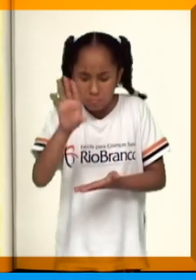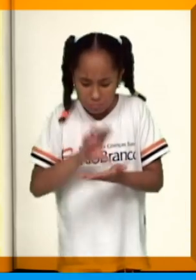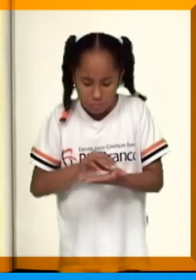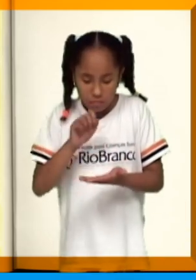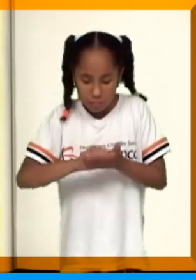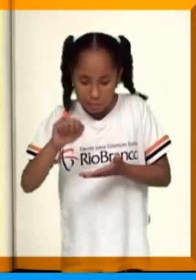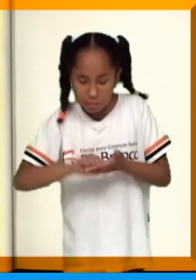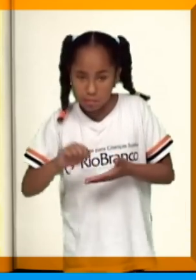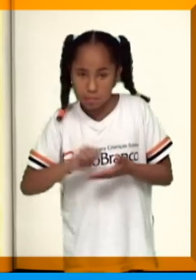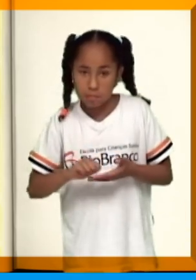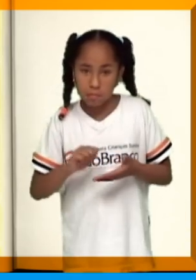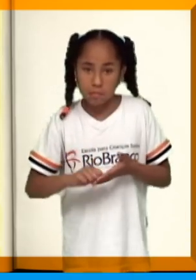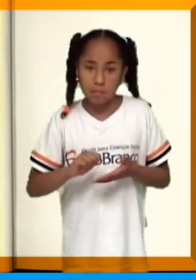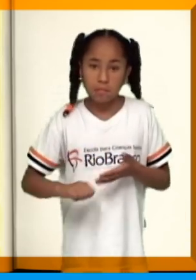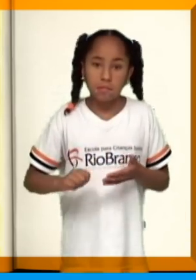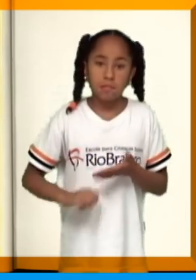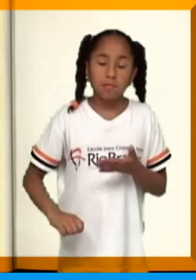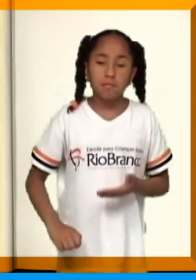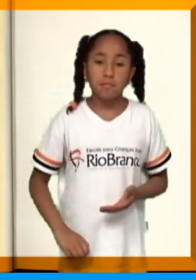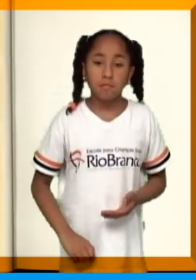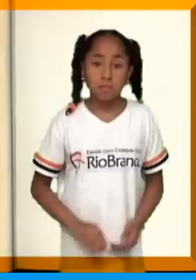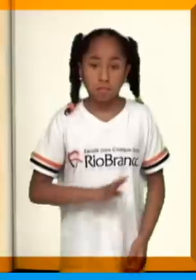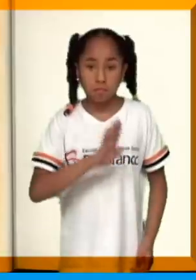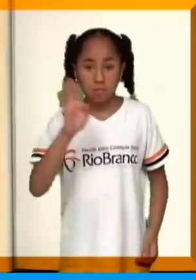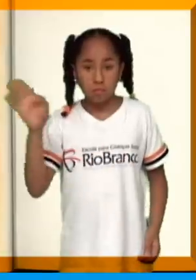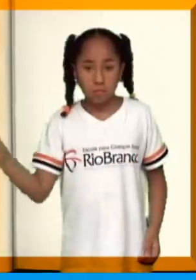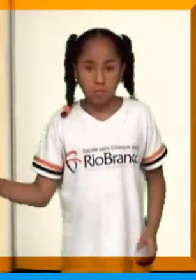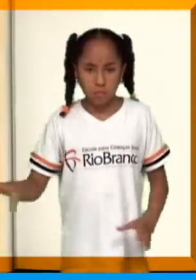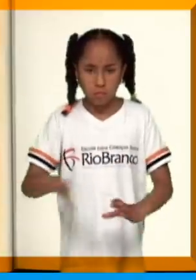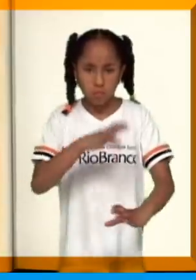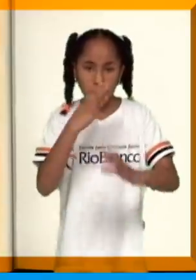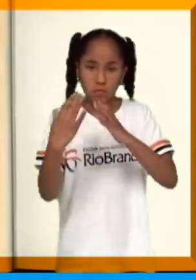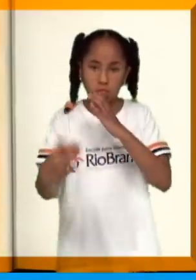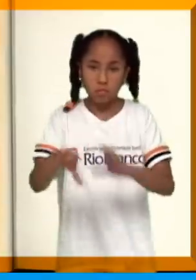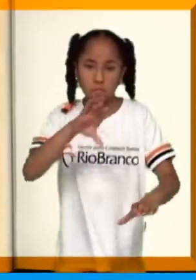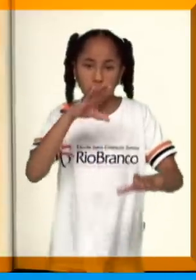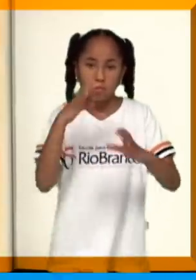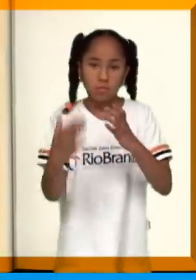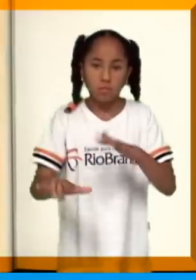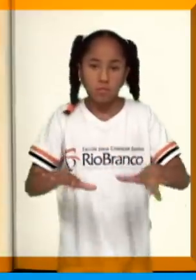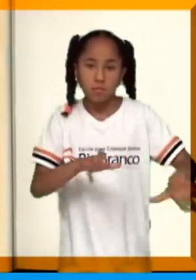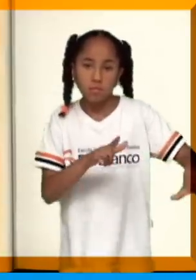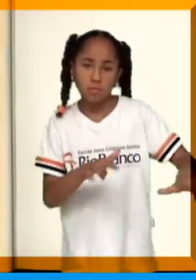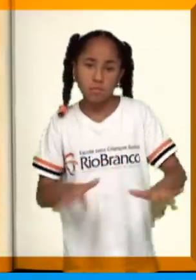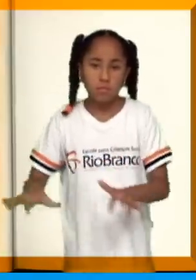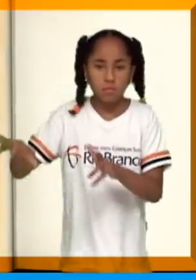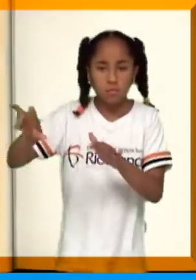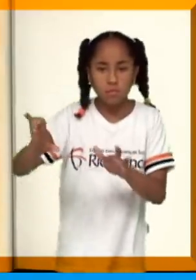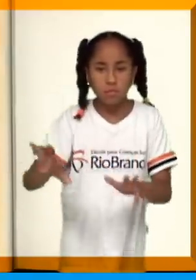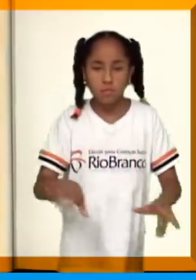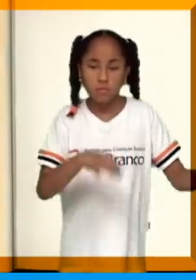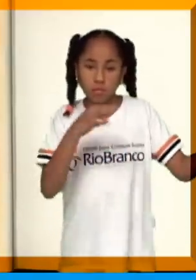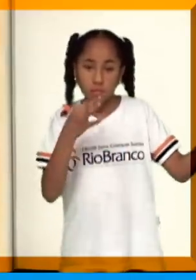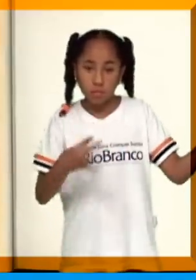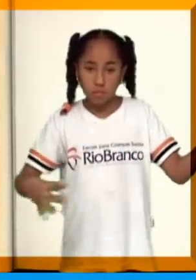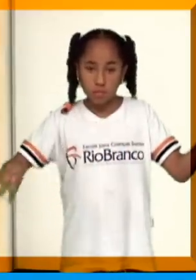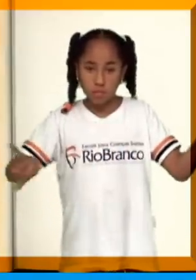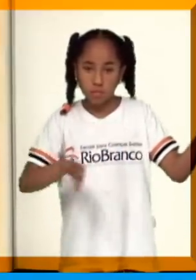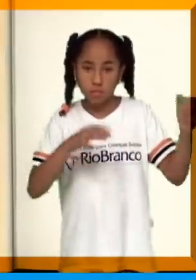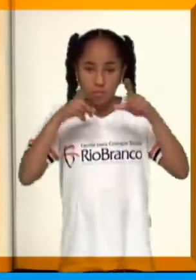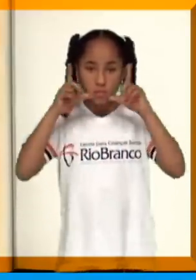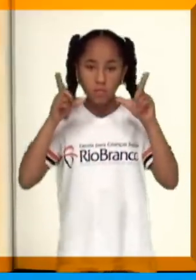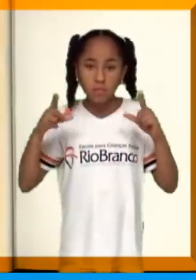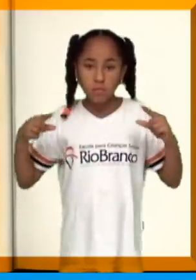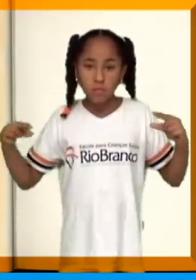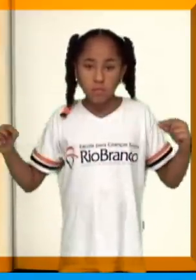Muito atentas, copiavam tudo que a professora ensinava. Após a aula, iam para a aula de música. Elas